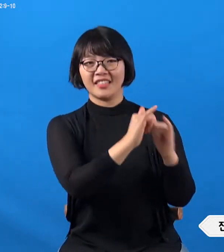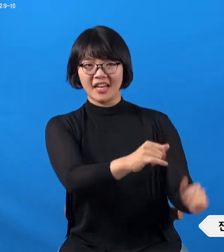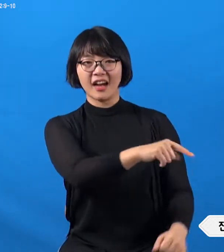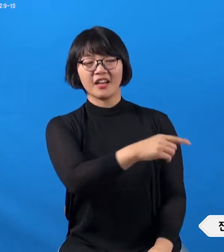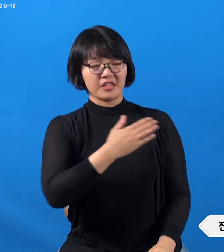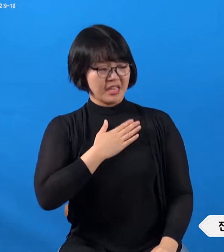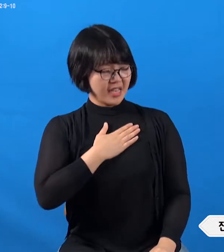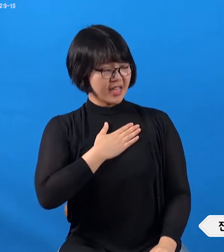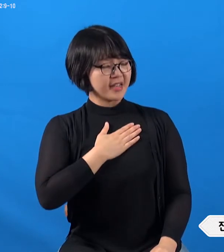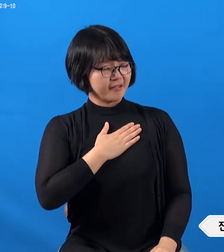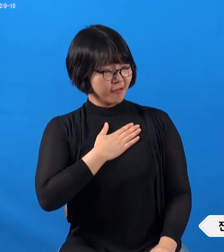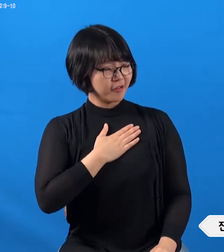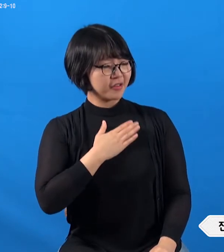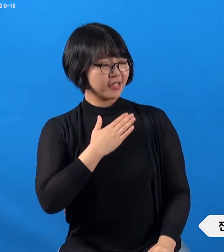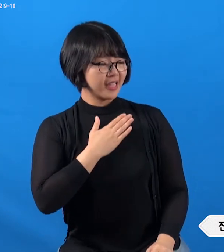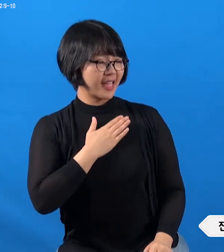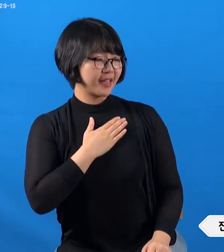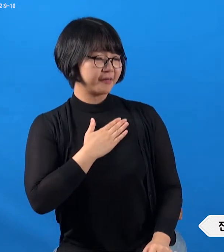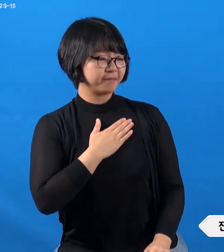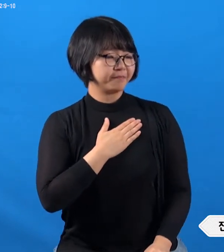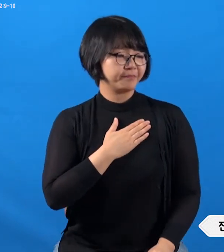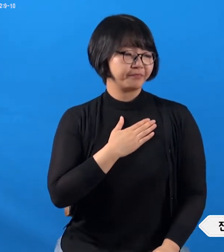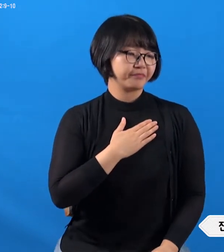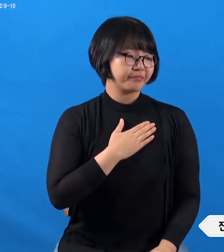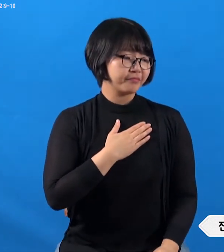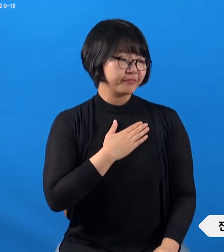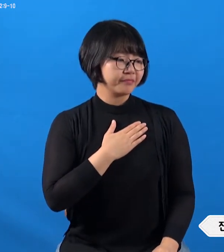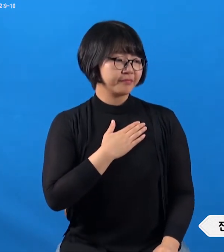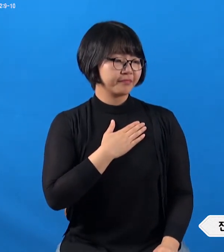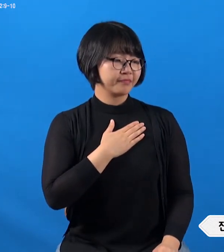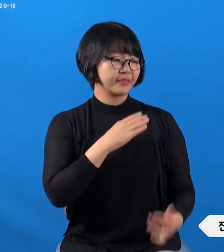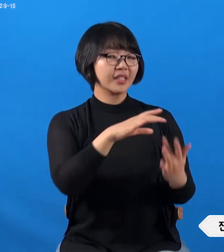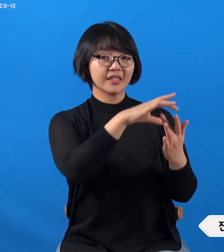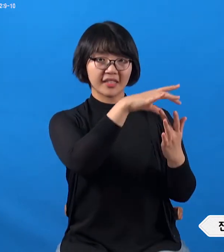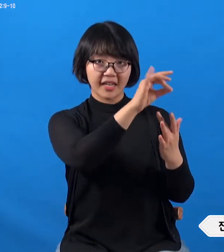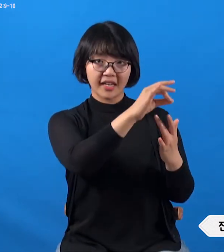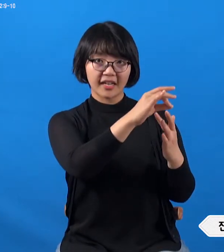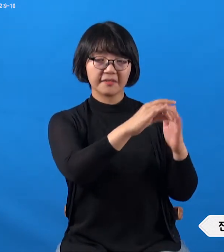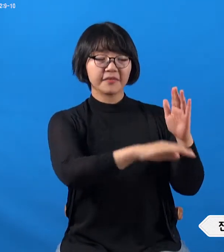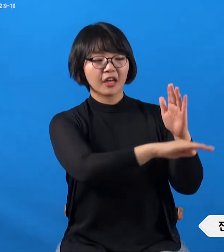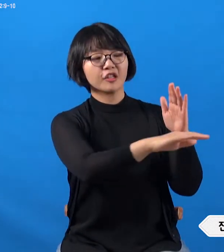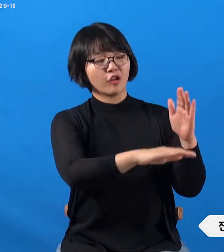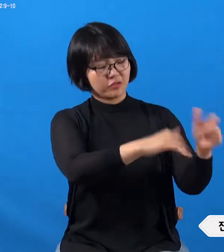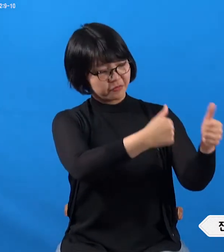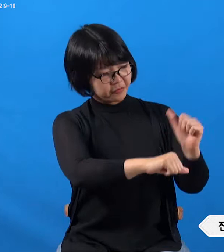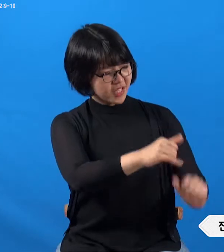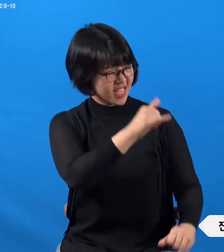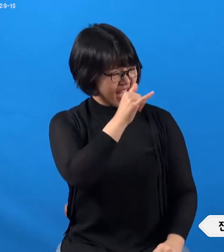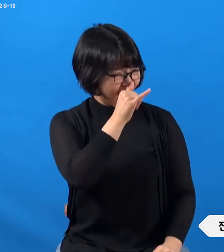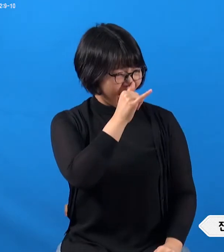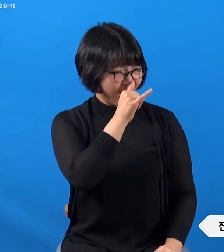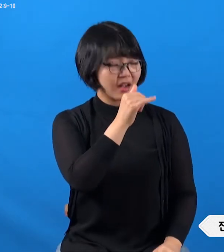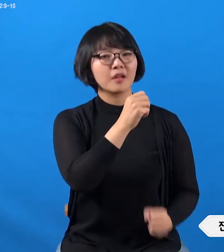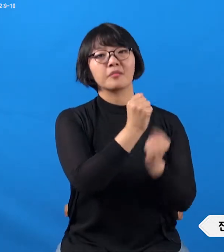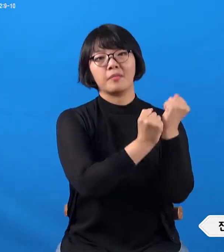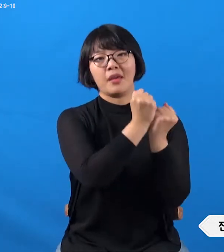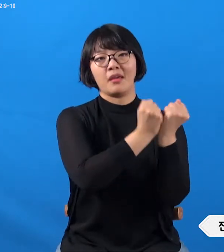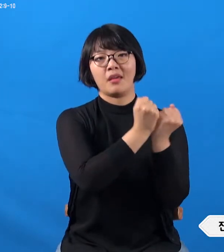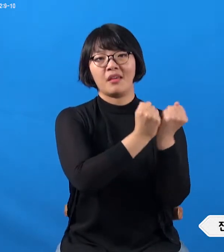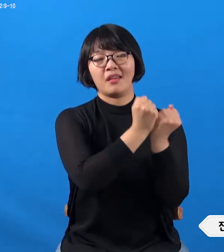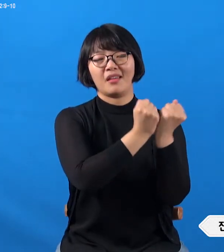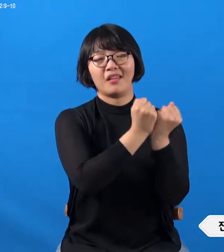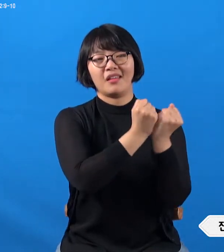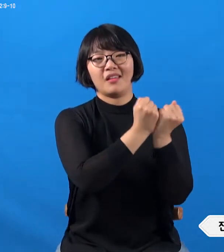택한 족속인, 혈통인, 출생을 가지고 있는 하나님의 자녀, 우리를 향한